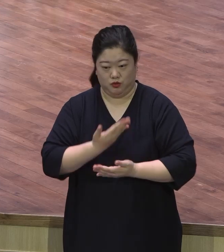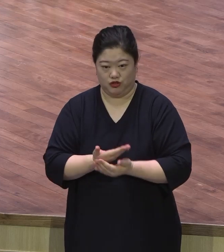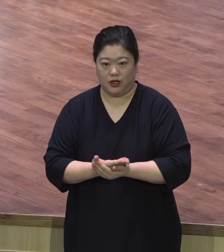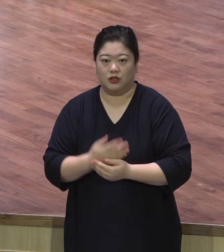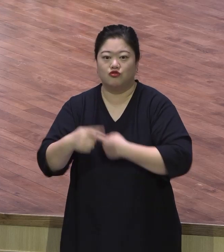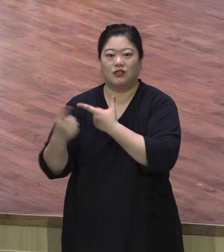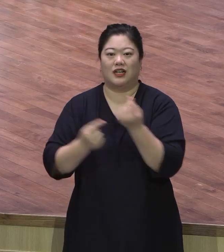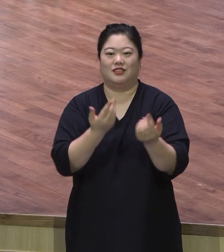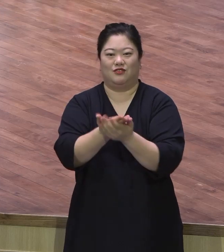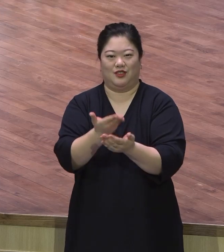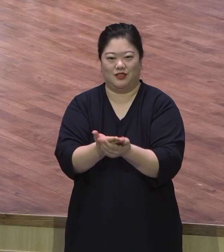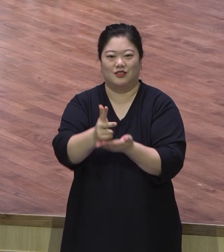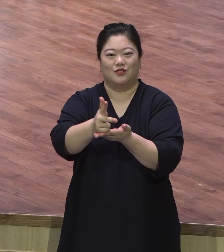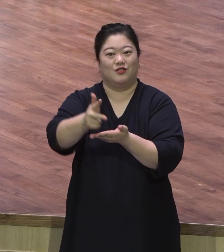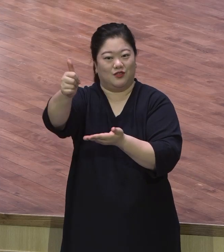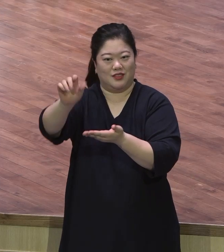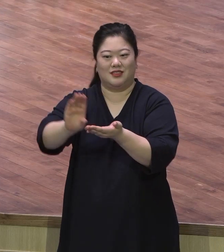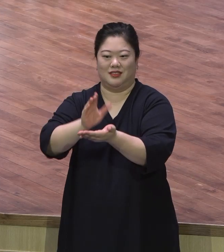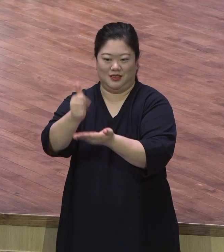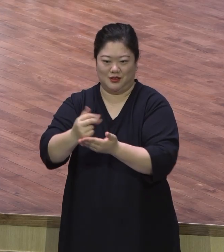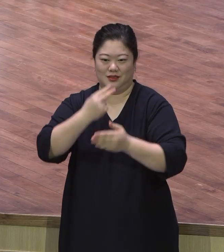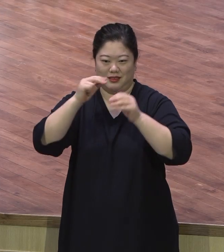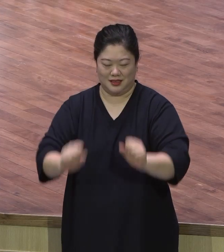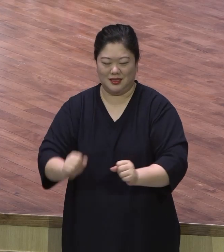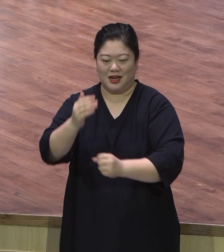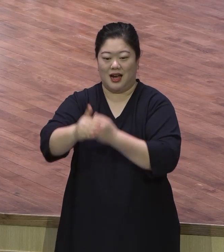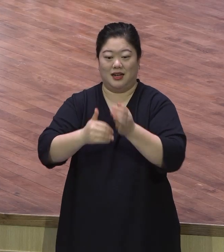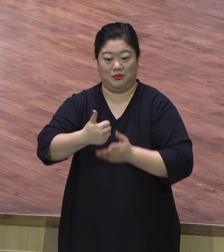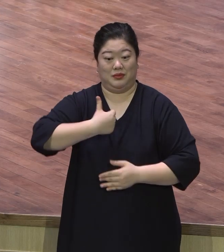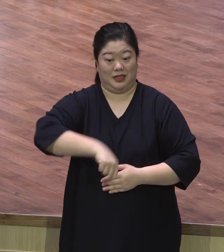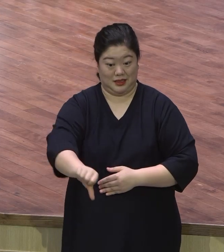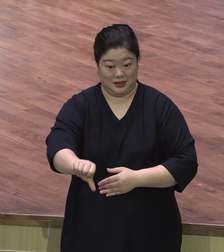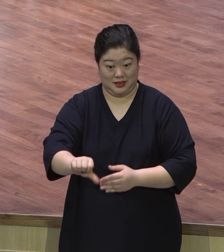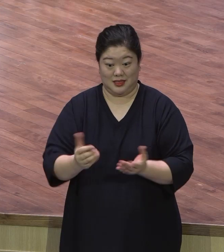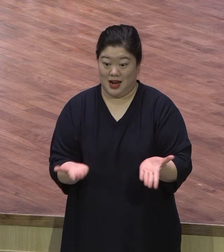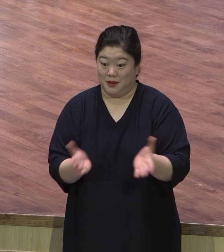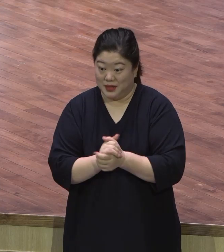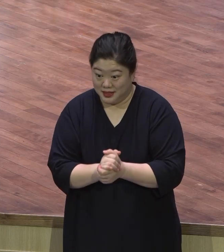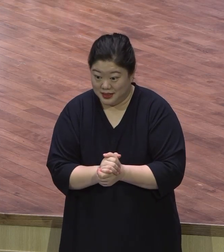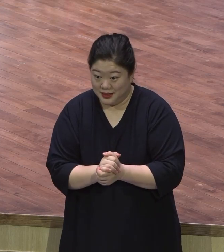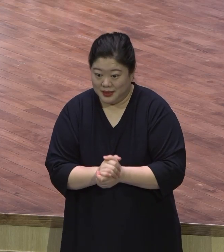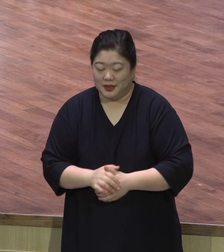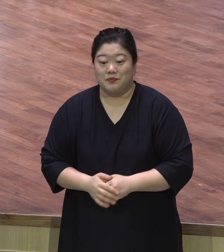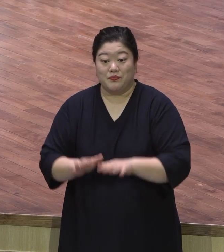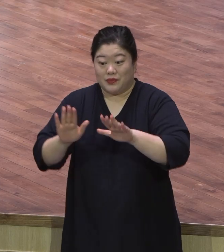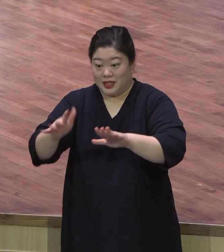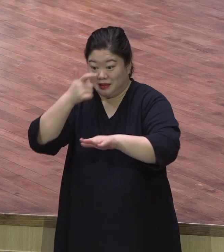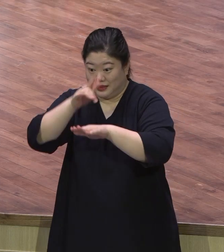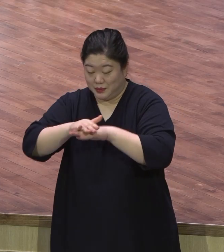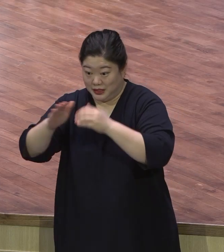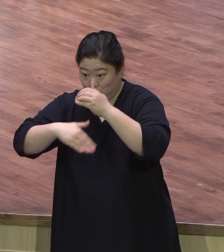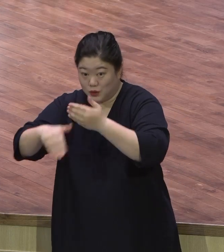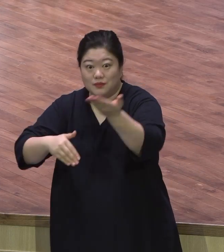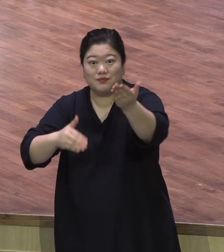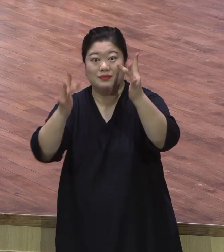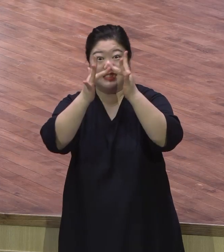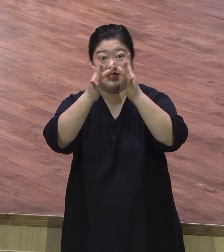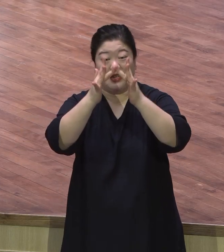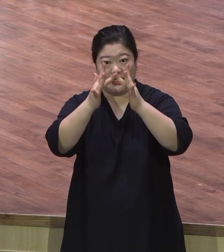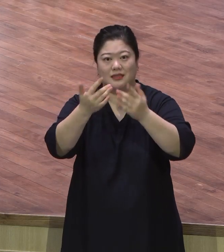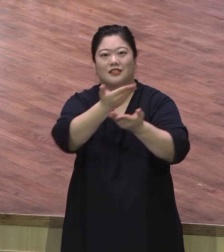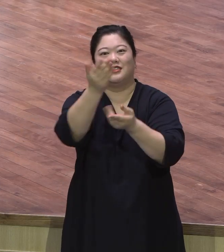살아계신 하나님의 아들이십니다. 아멘 우리 예배의 성도들 또 온난 예배드리는 성도들 같이